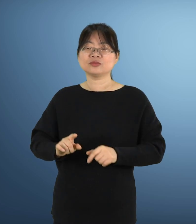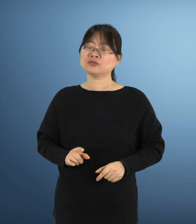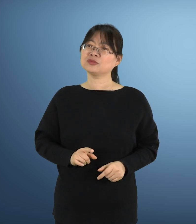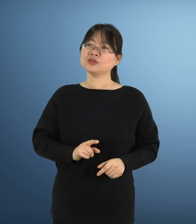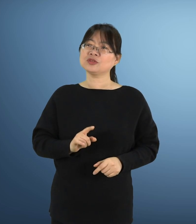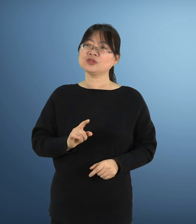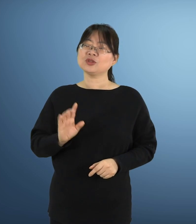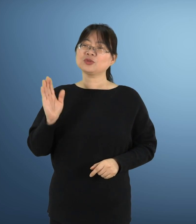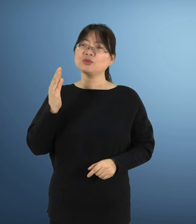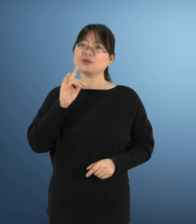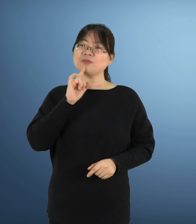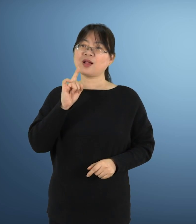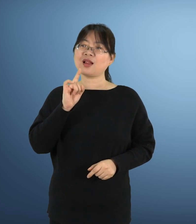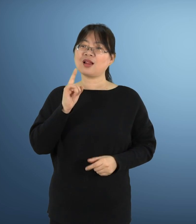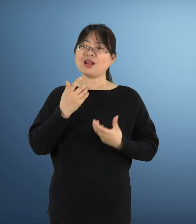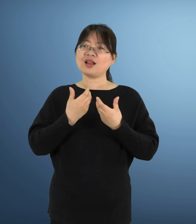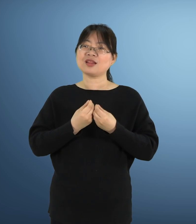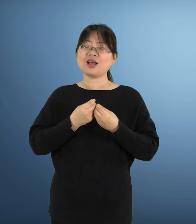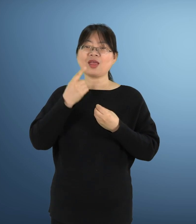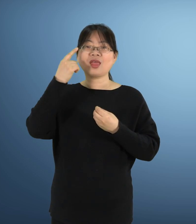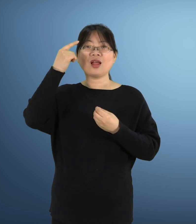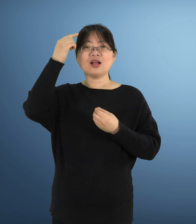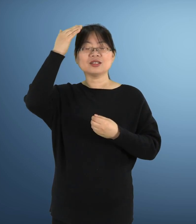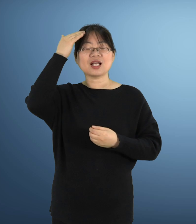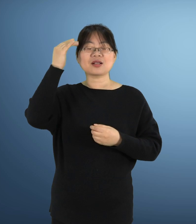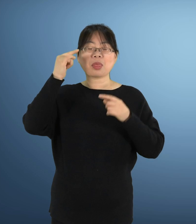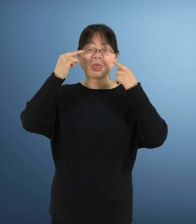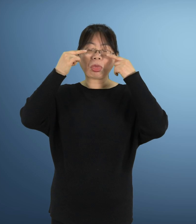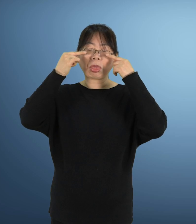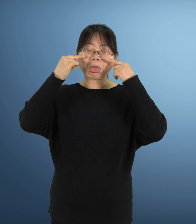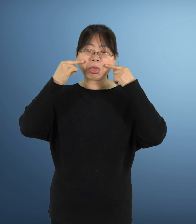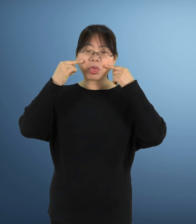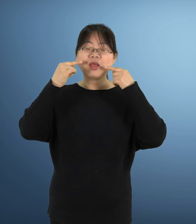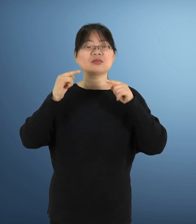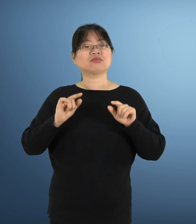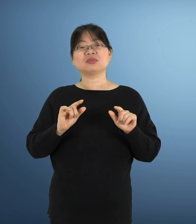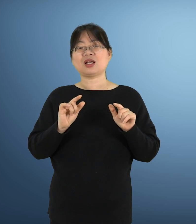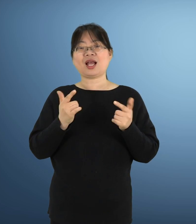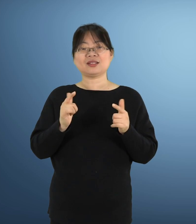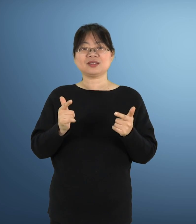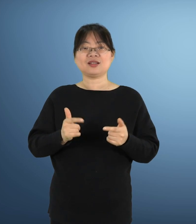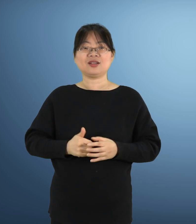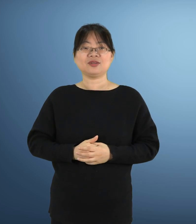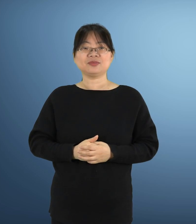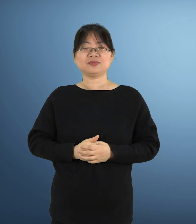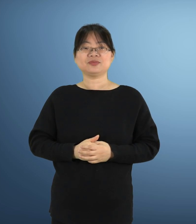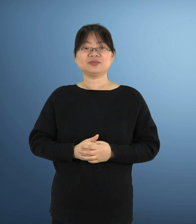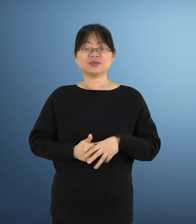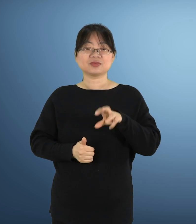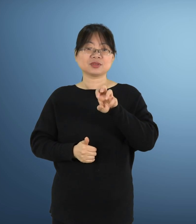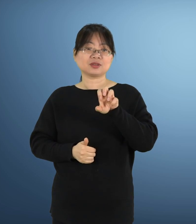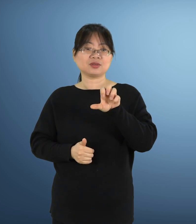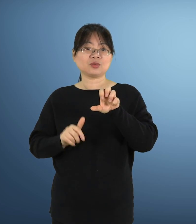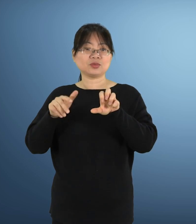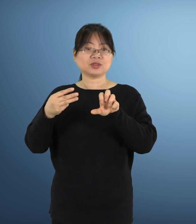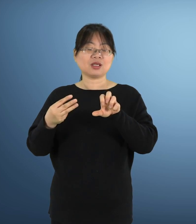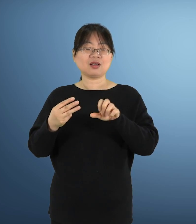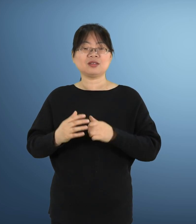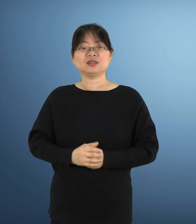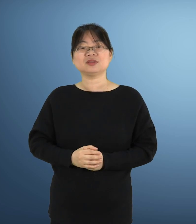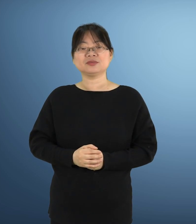다크서클이 드리워져 있고 뭐 그런 세상을 얘기하는 게 아니고, 자, 여기 보십시다. 35절.